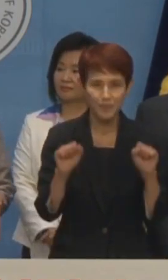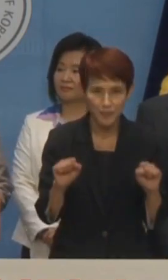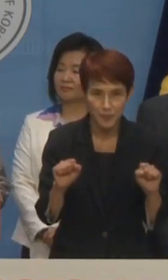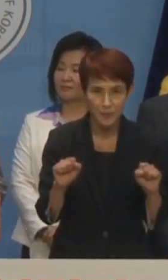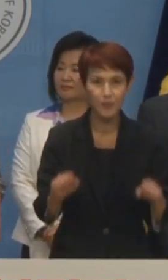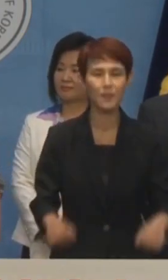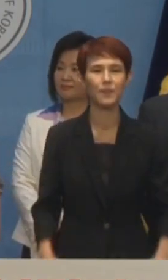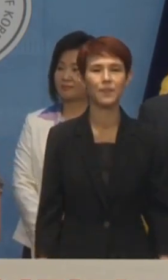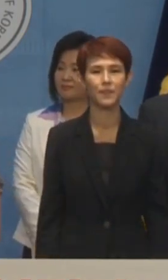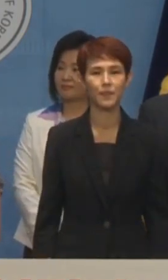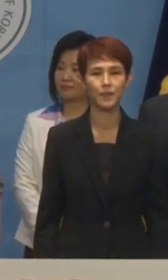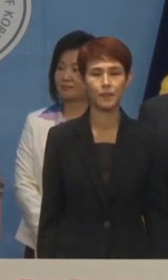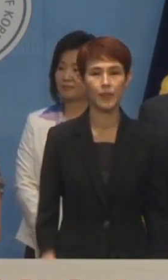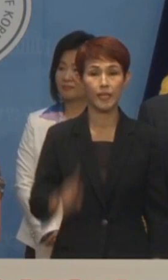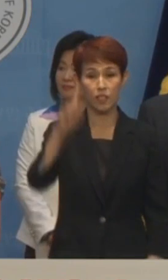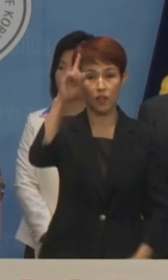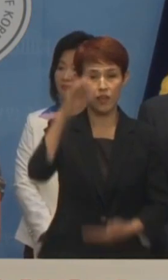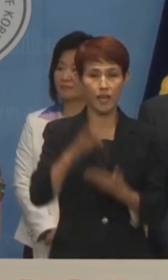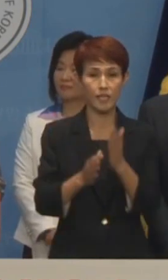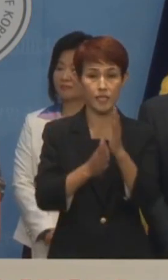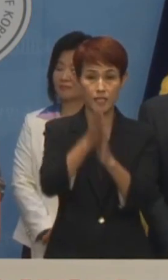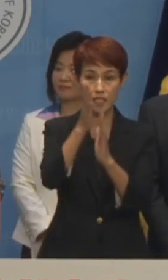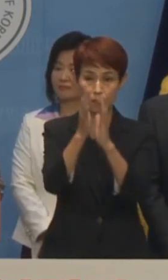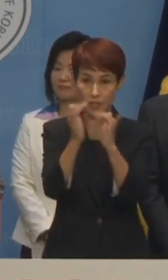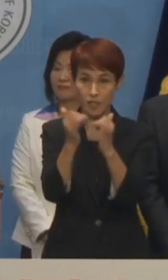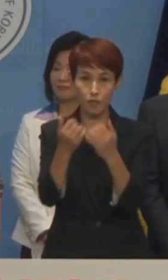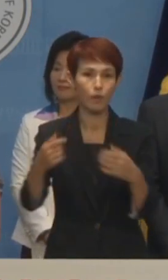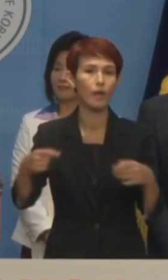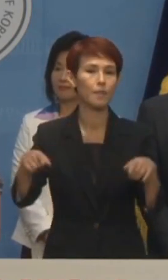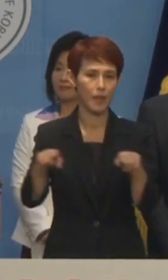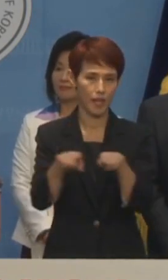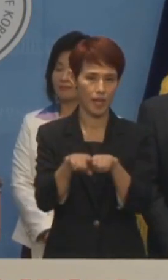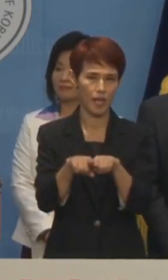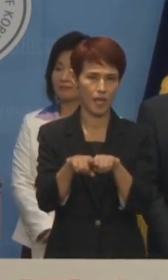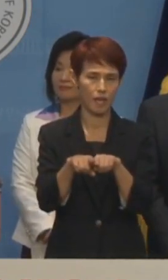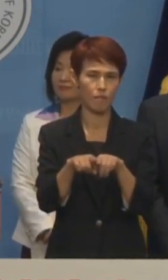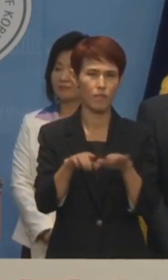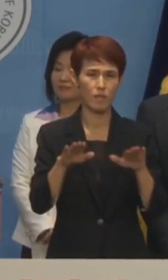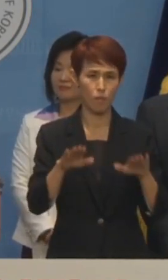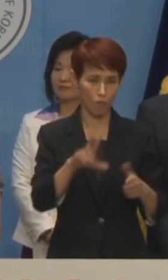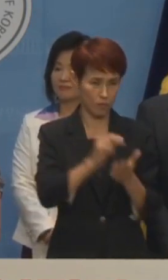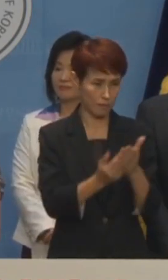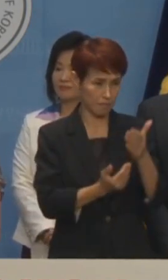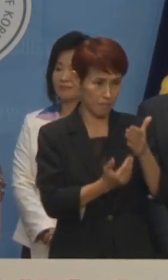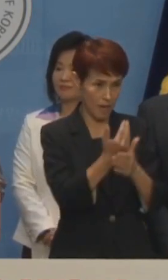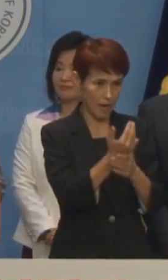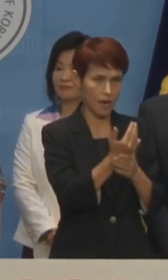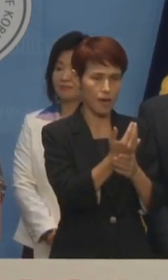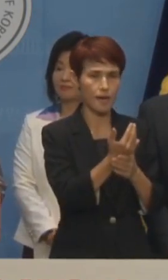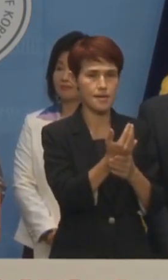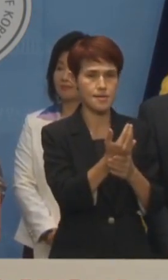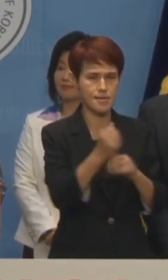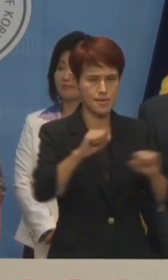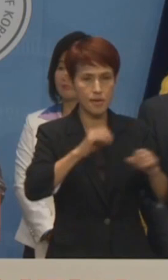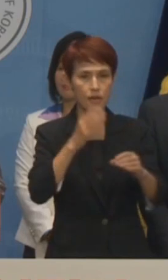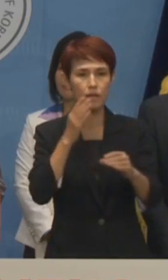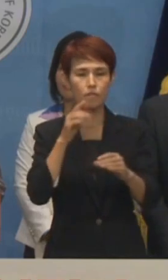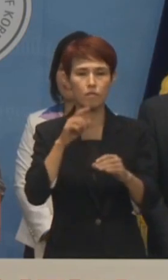안녕하십니까. 천안 시민들과 함께 이번 사태에 대응하기 위하여